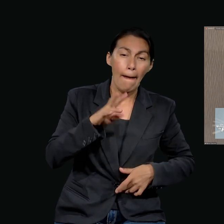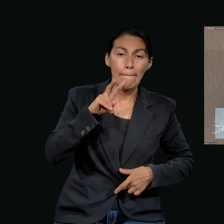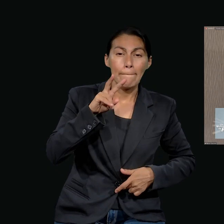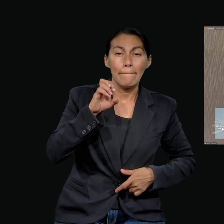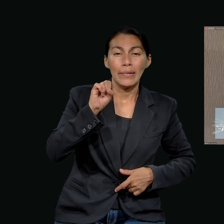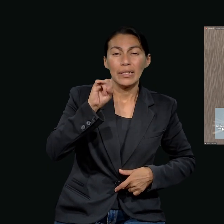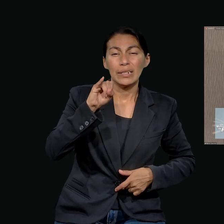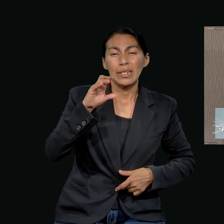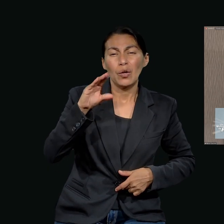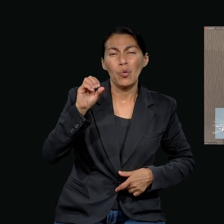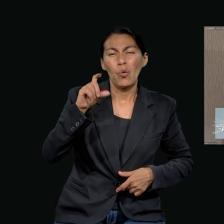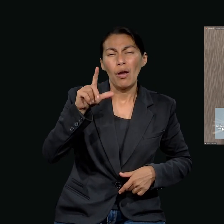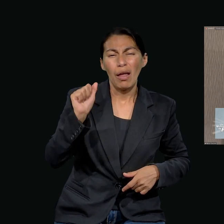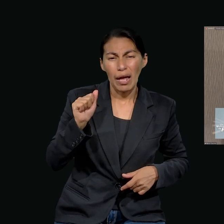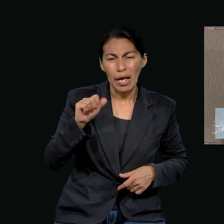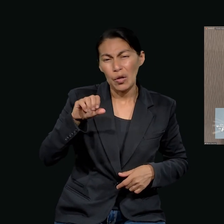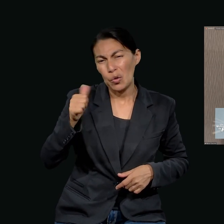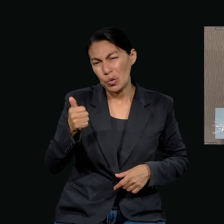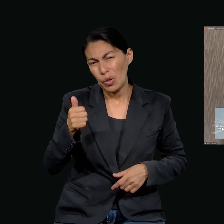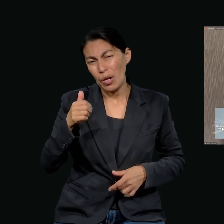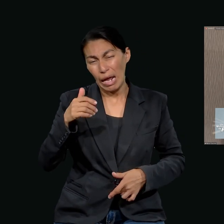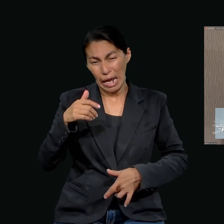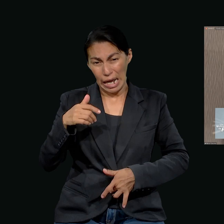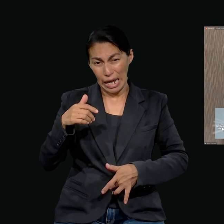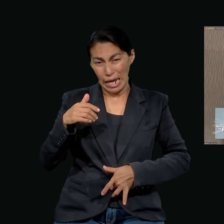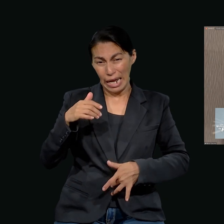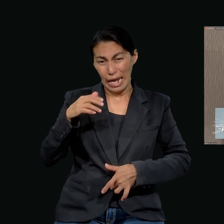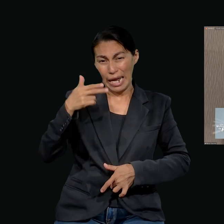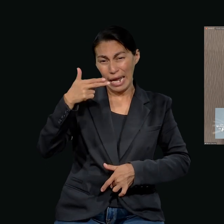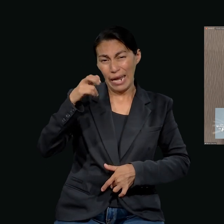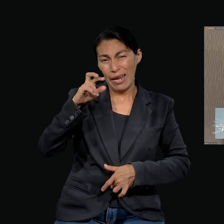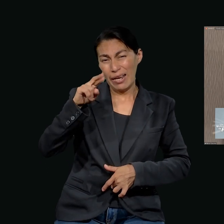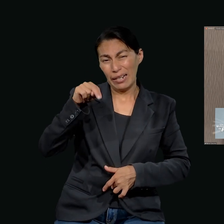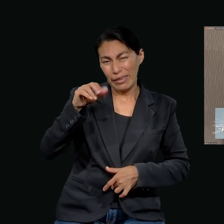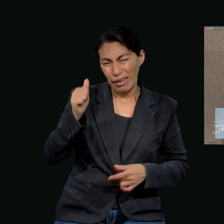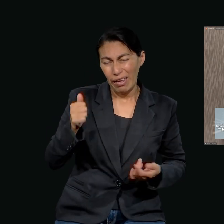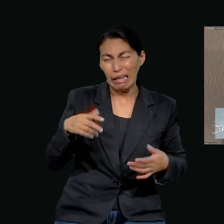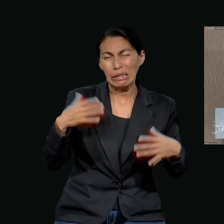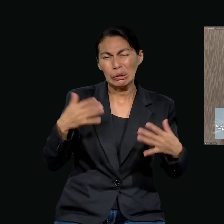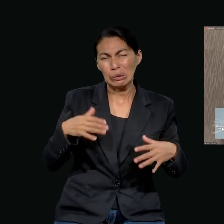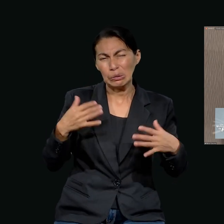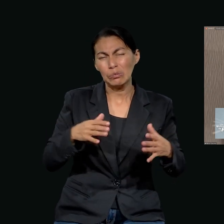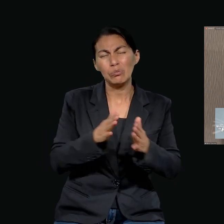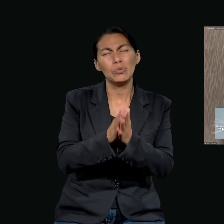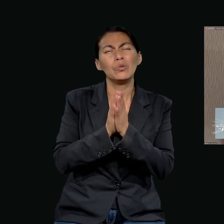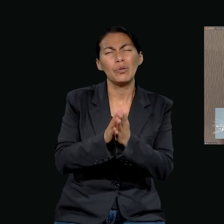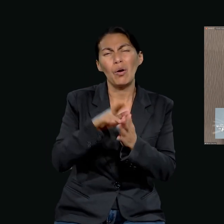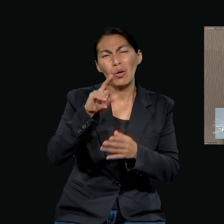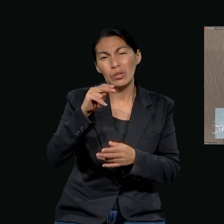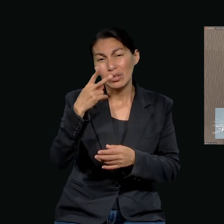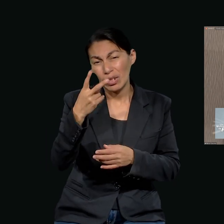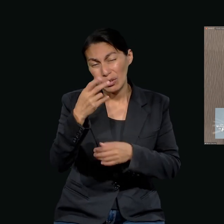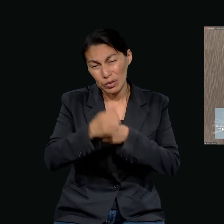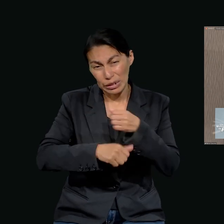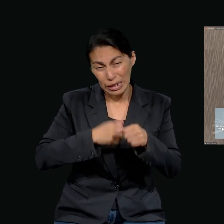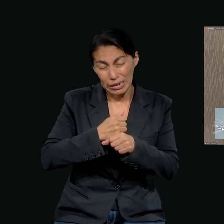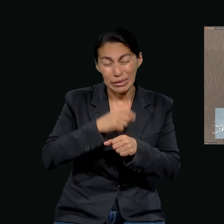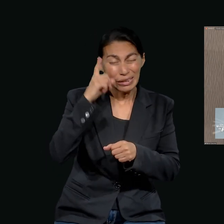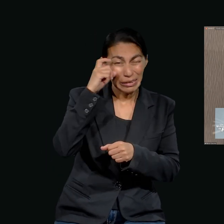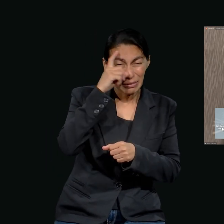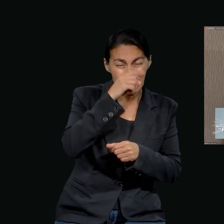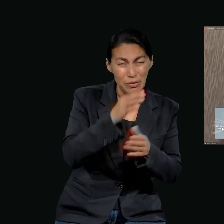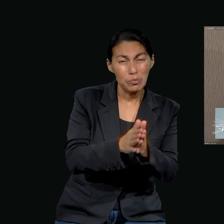Favor de orar Por mi mamá Isabel Sánchez Que va a tener Una operación Con dos Dice